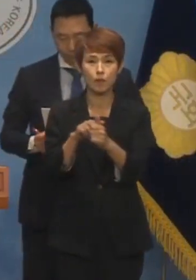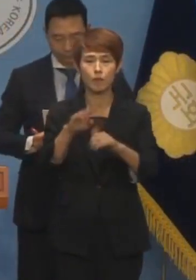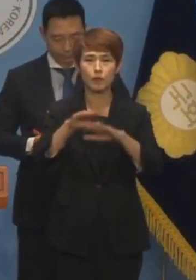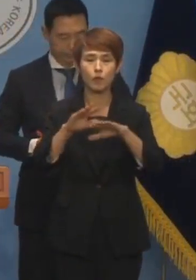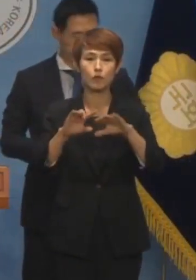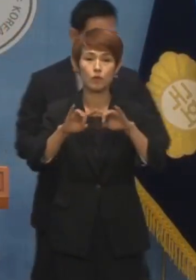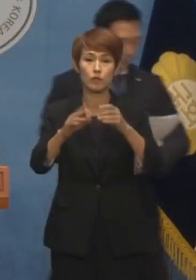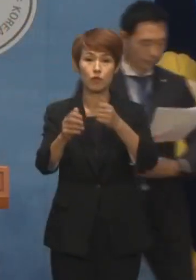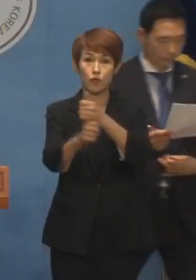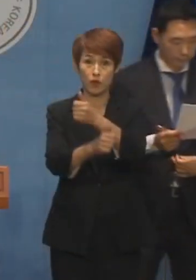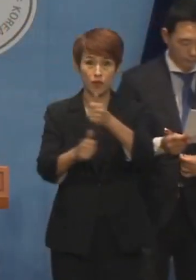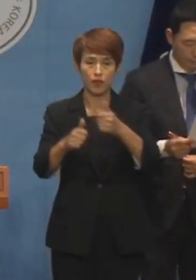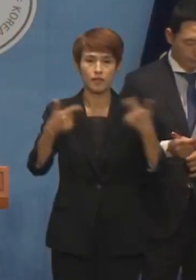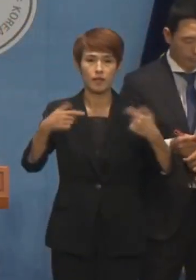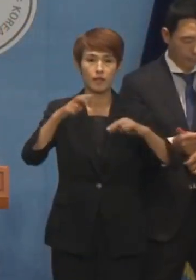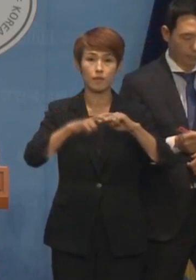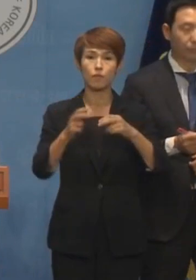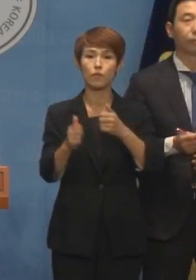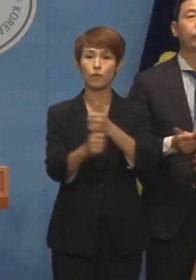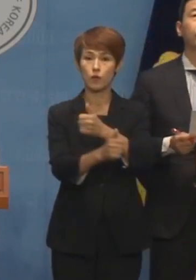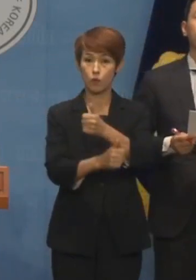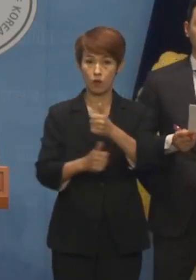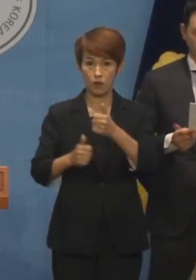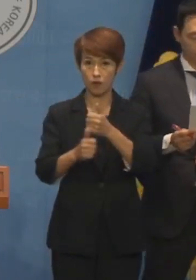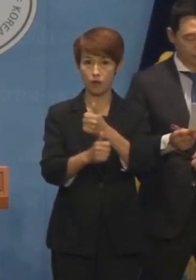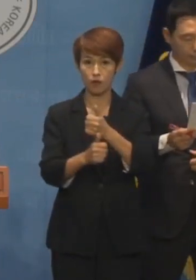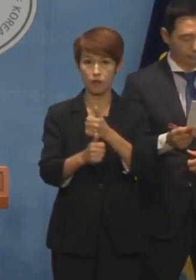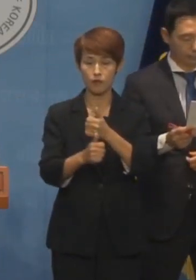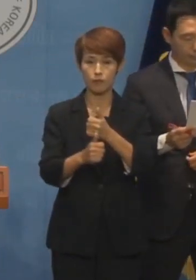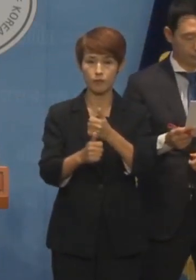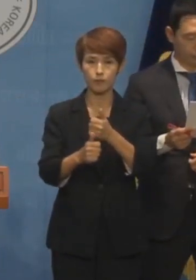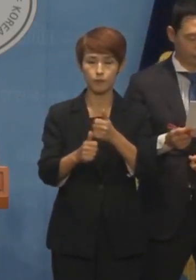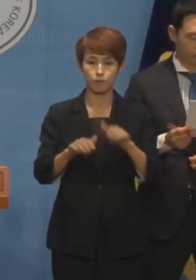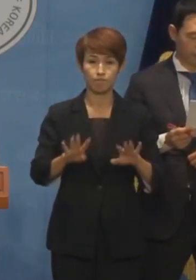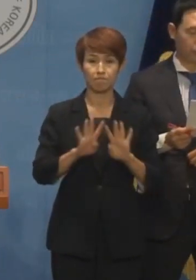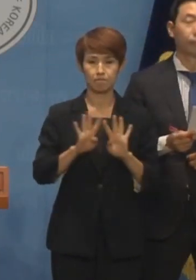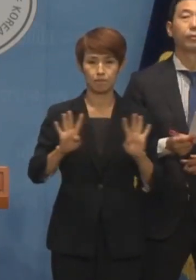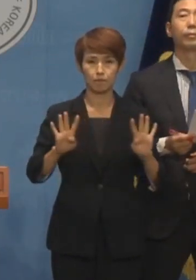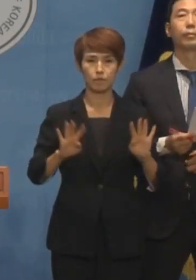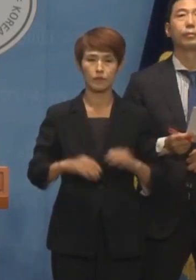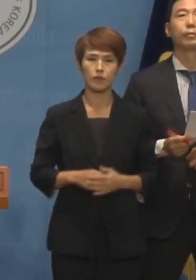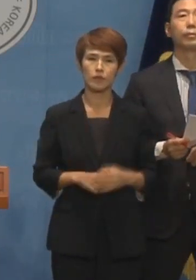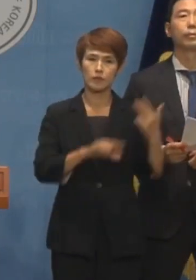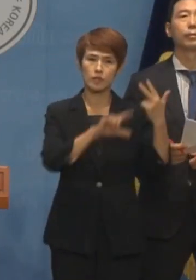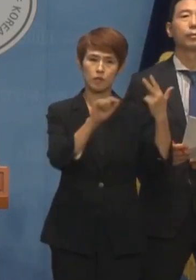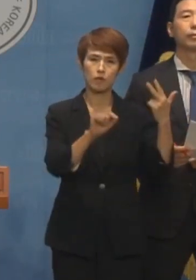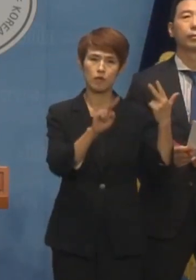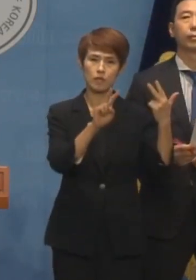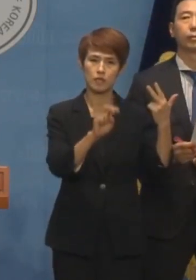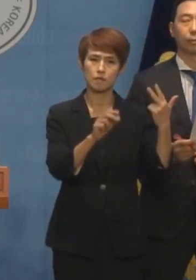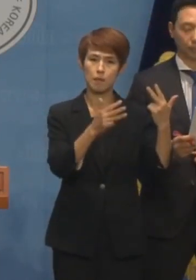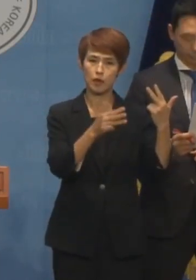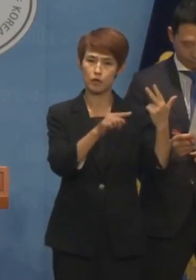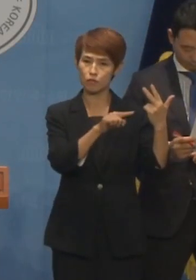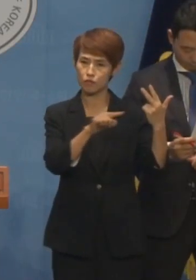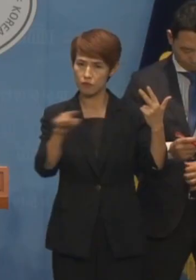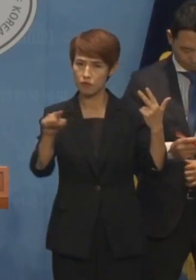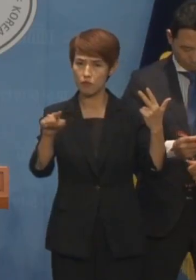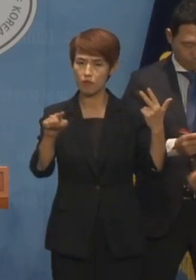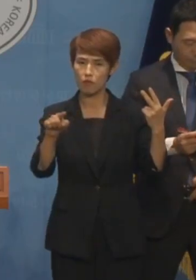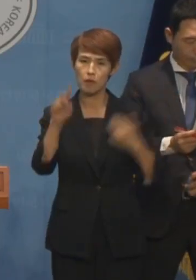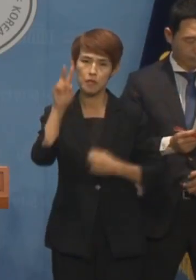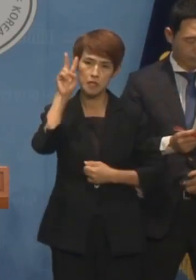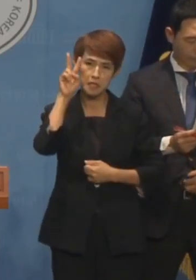과학기술정보방송통신위원회 상임위원이 오늘 저희가 24일부터 원래 시작할 때는